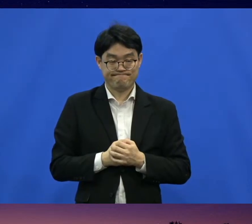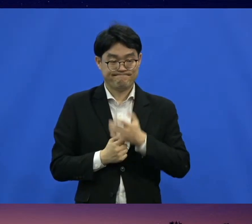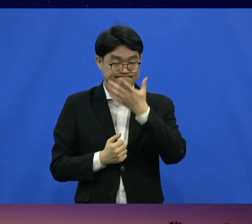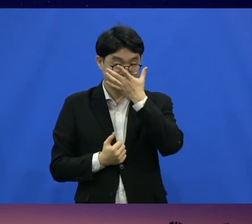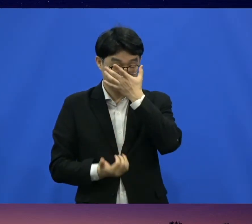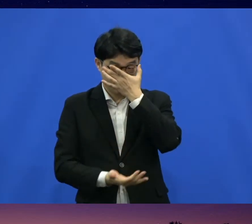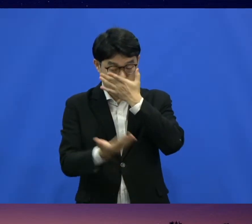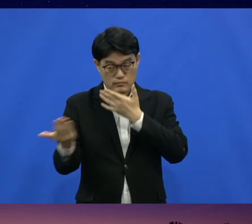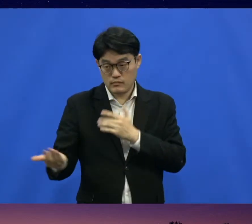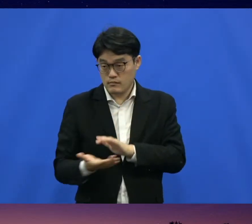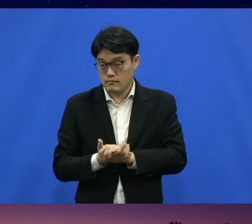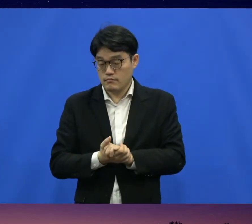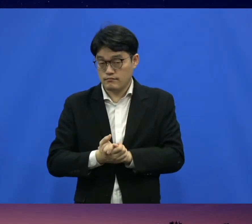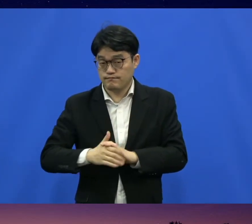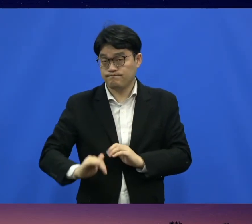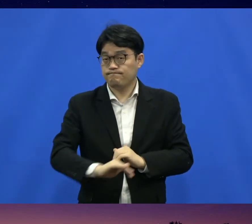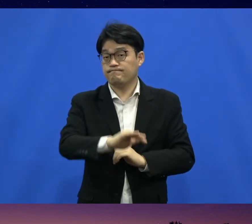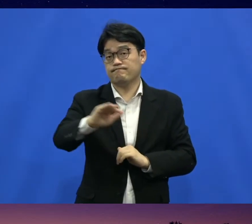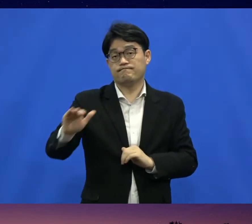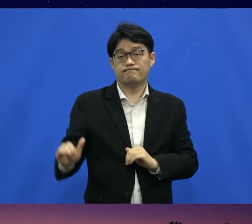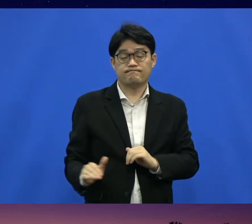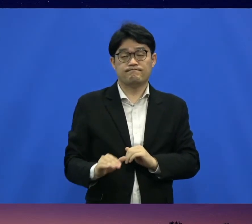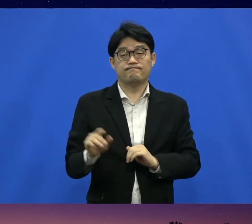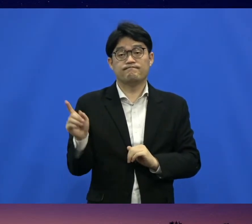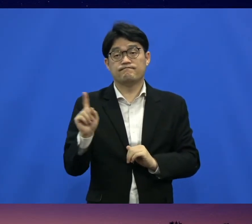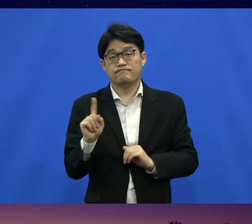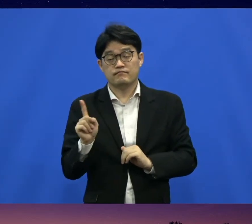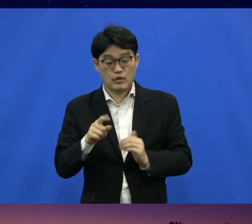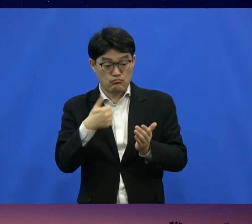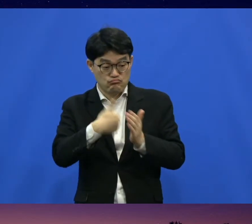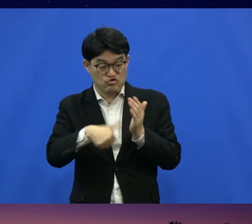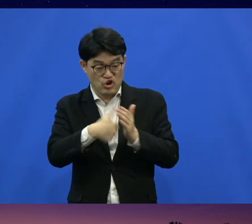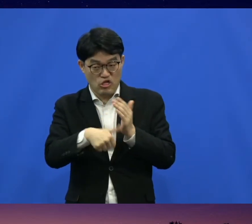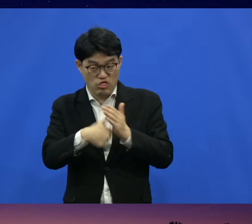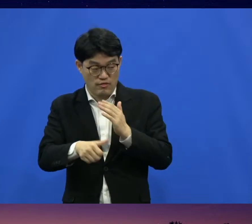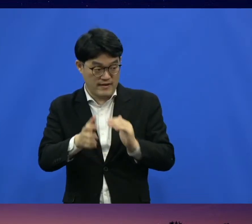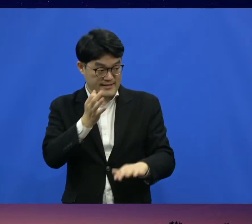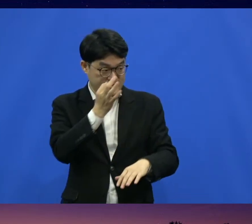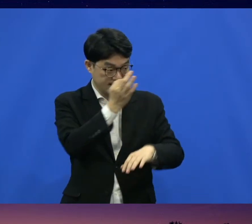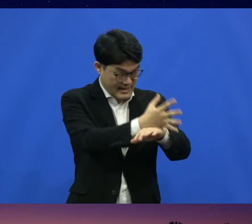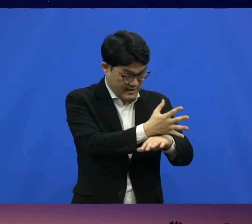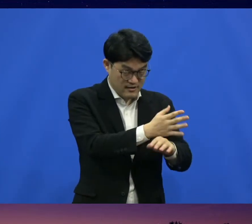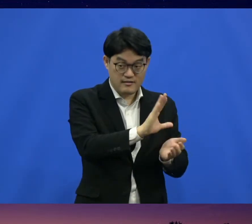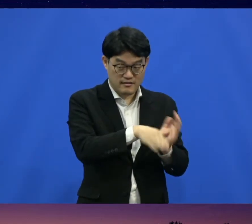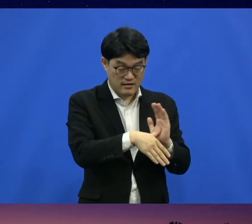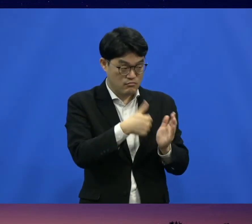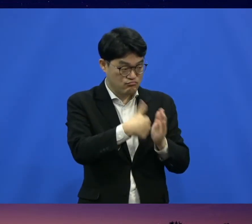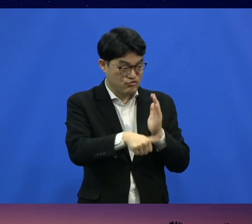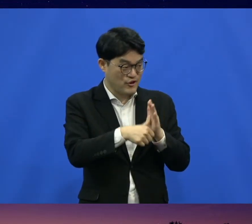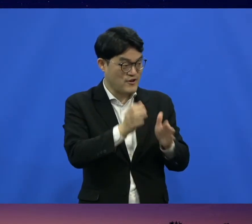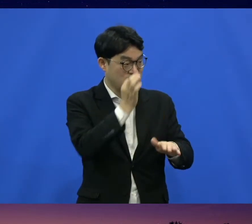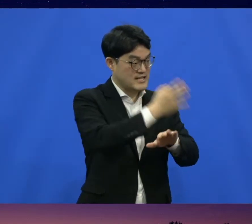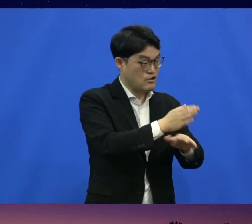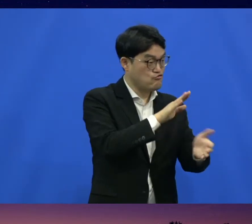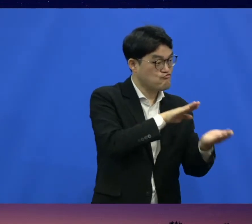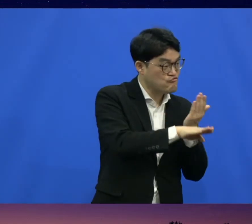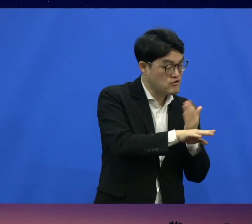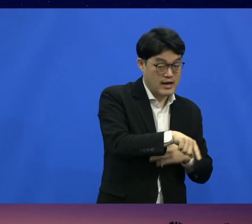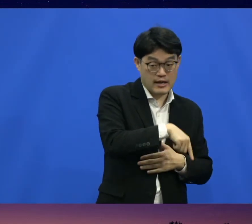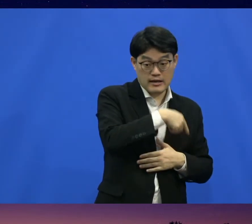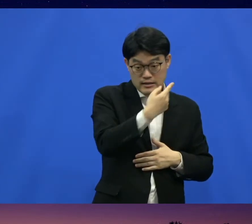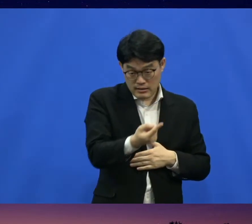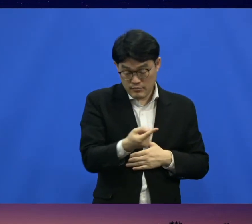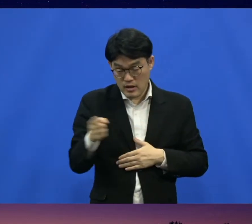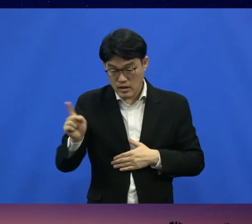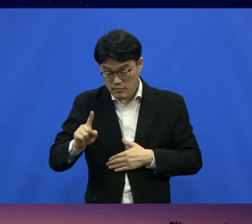여러분, 우리가 어떤 물건을 살 때도 그 사면 그 사용법을 읽어야 돼요. 매뉴얼을 읽어야 돼요. 빨간색으로